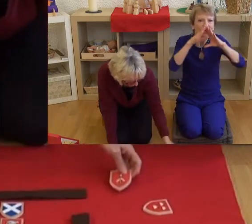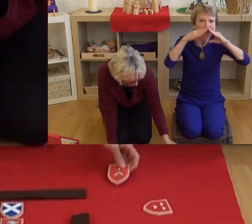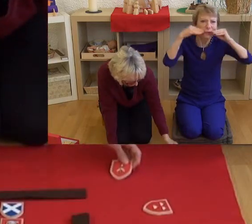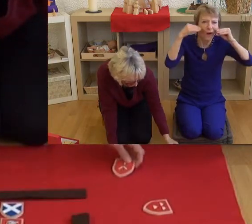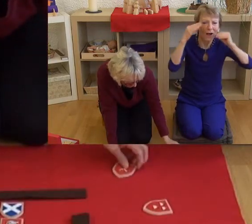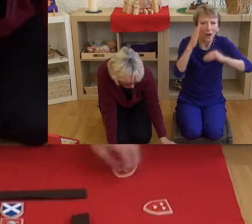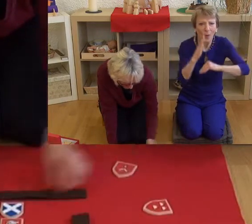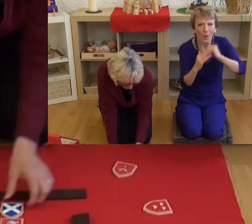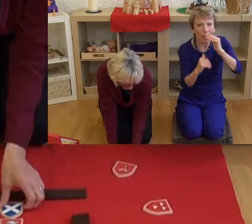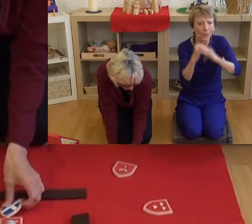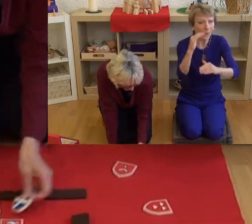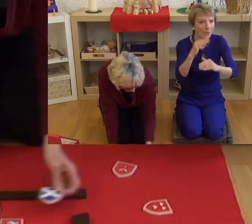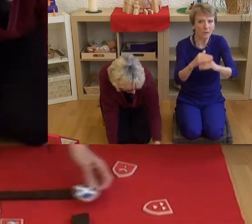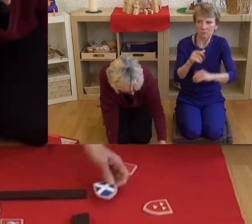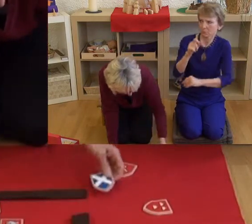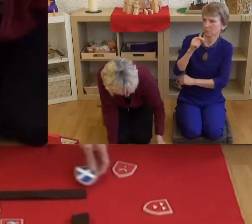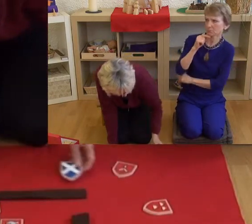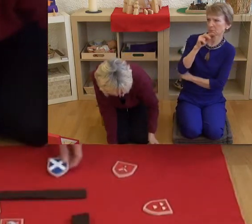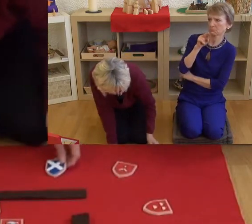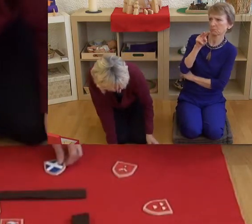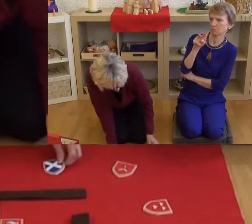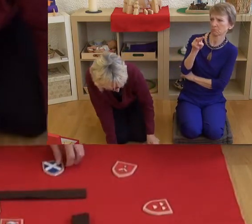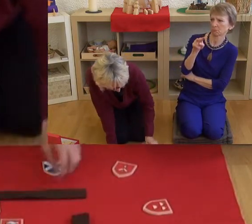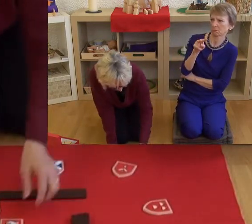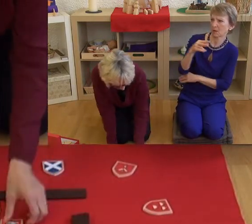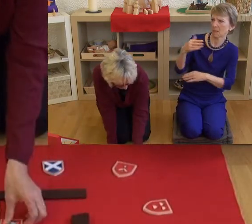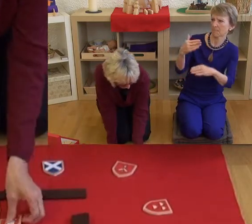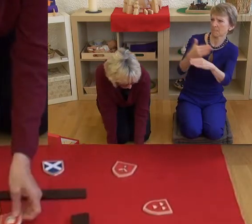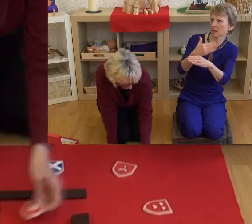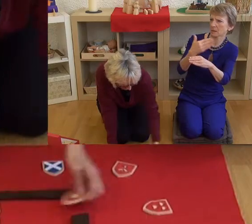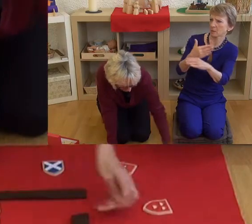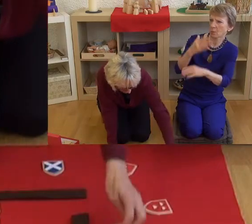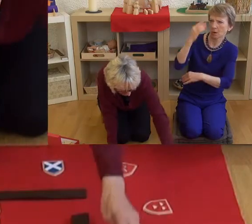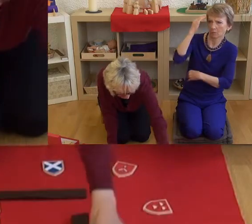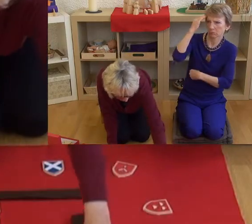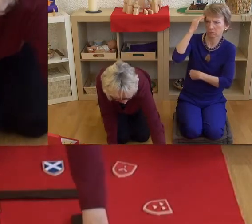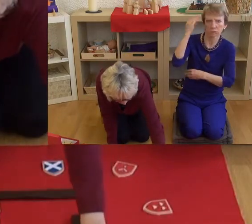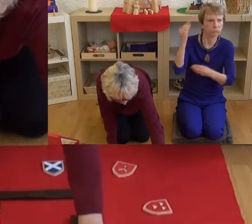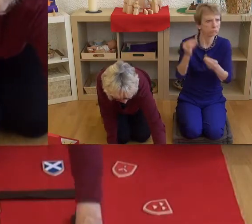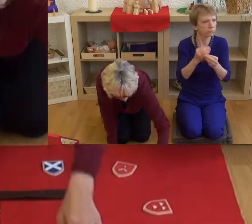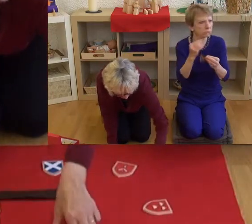joie et les gens se demandaient ce qui était arrivé.